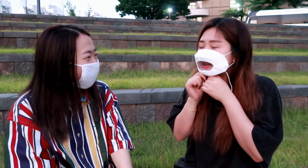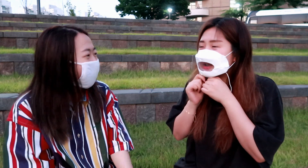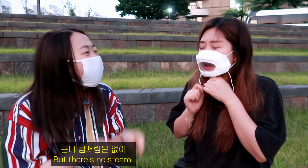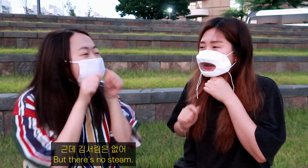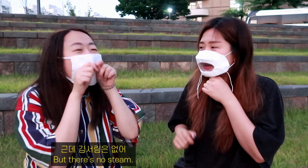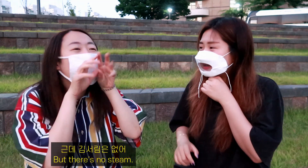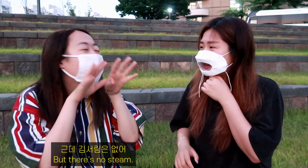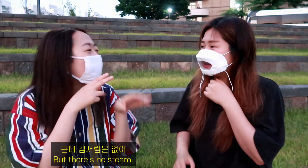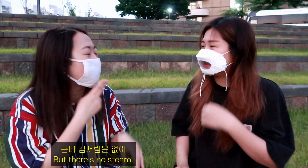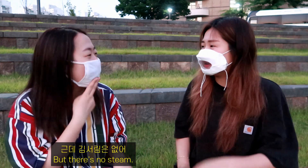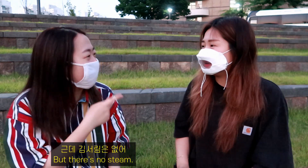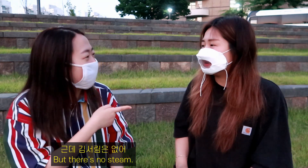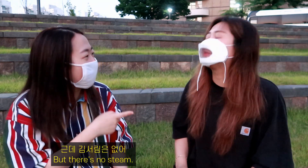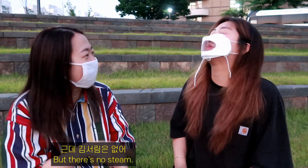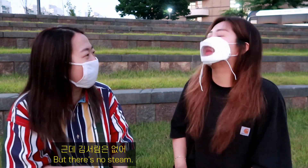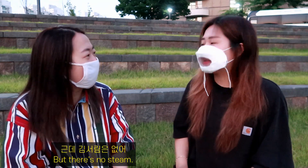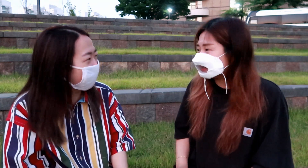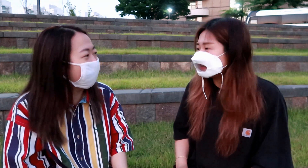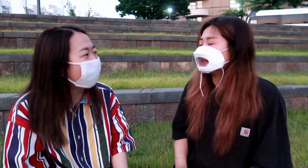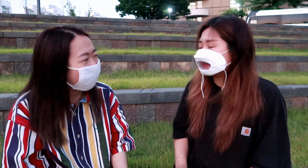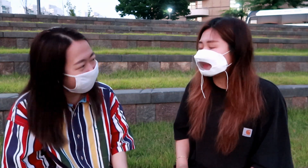네. 근데 기회만은 없어. 네.